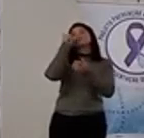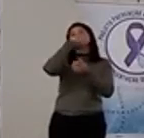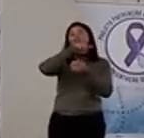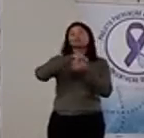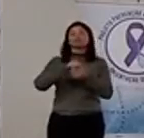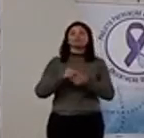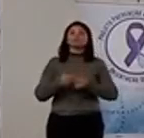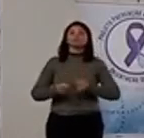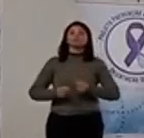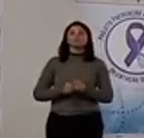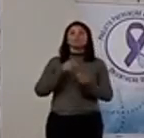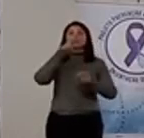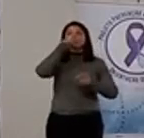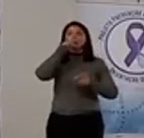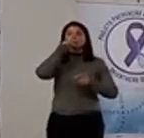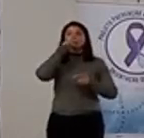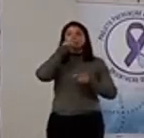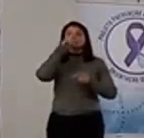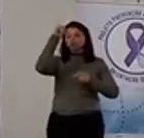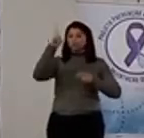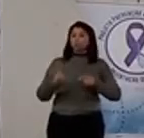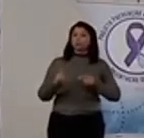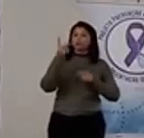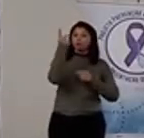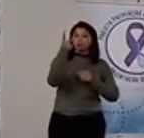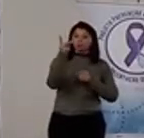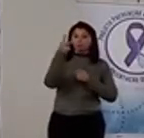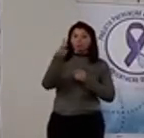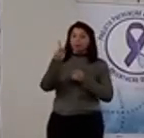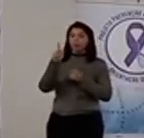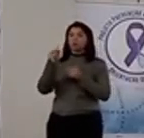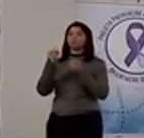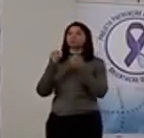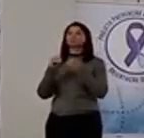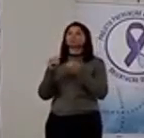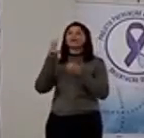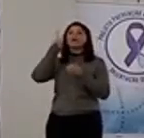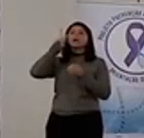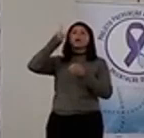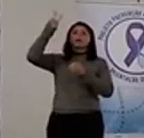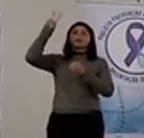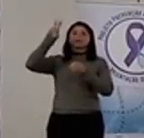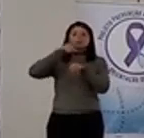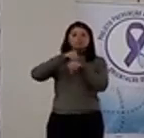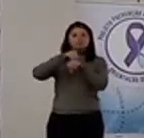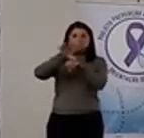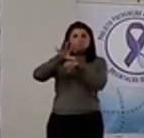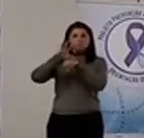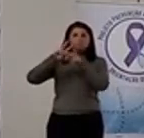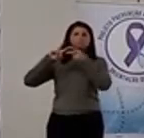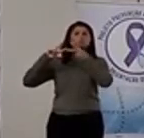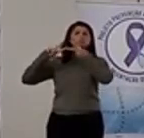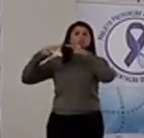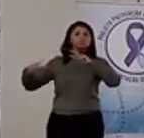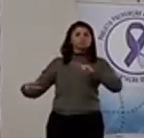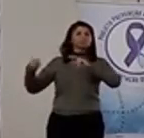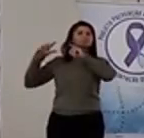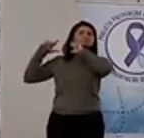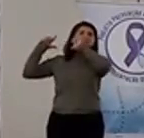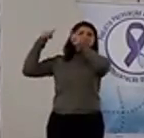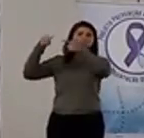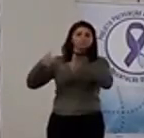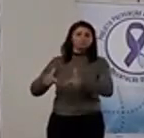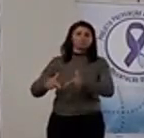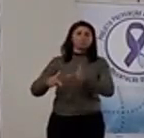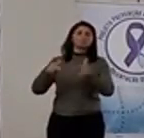É direito deles também. É bom lembrar que aconselhamento genético não quer dizer que você, acho que é até um problema, já falei até isso para a Silvia